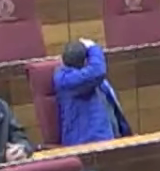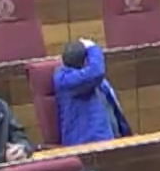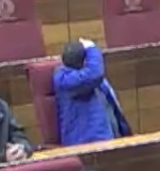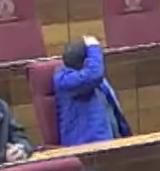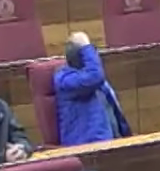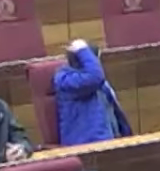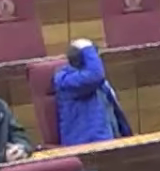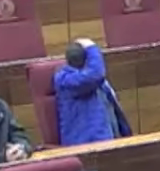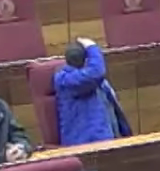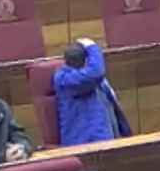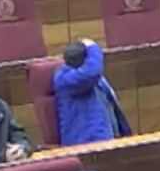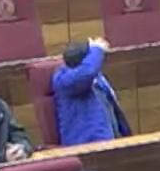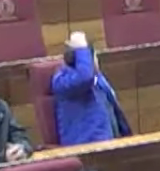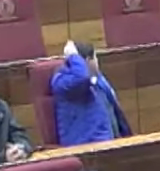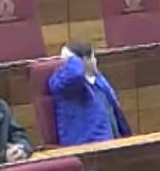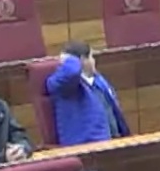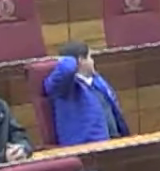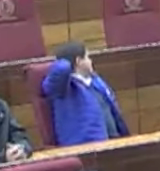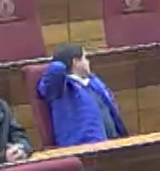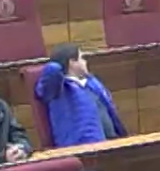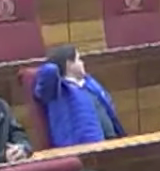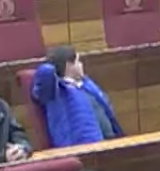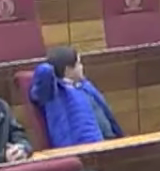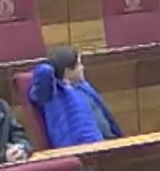puedan ingresar en las empresas estatales.